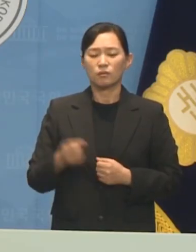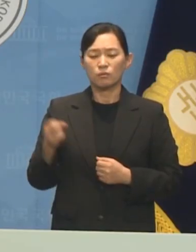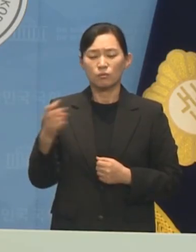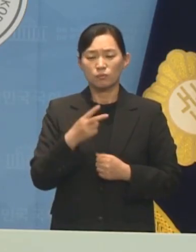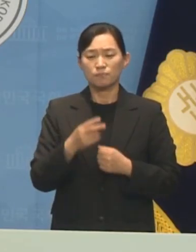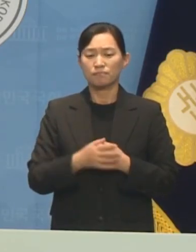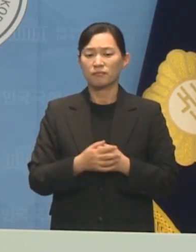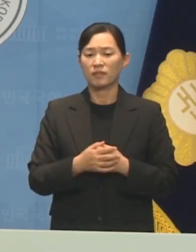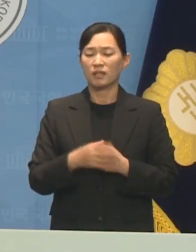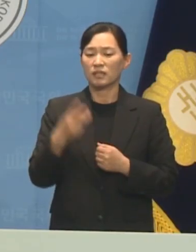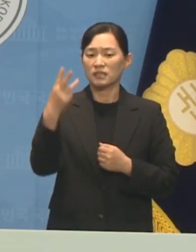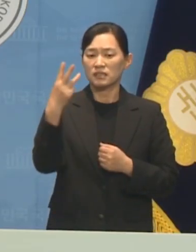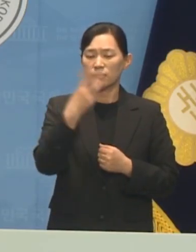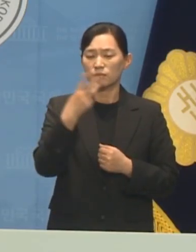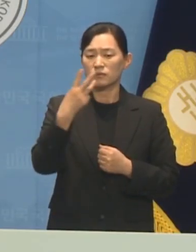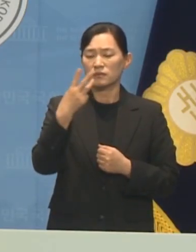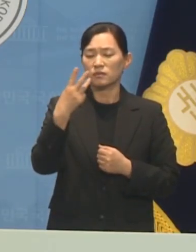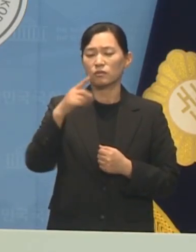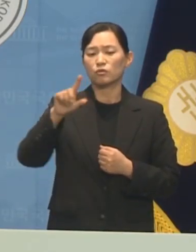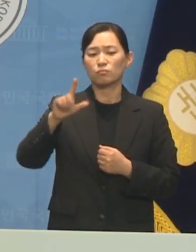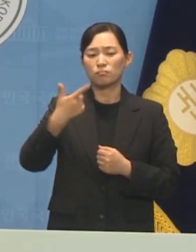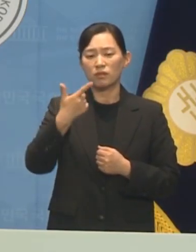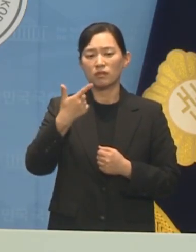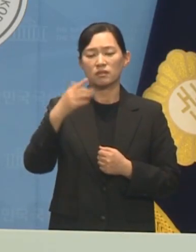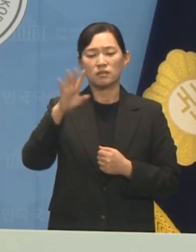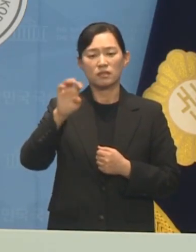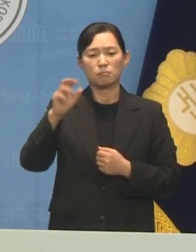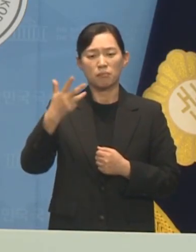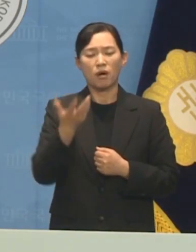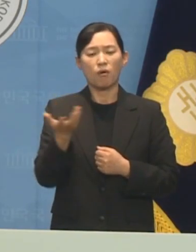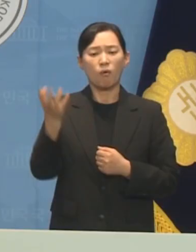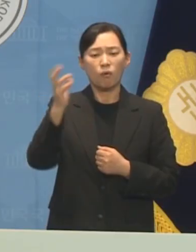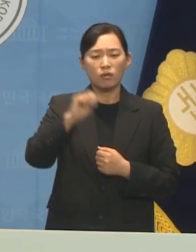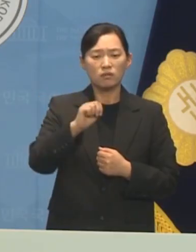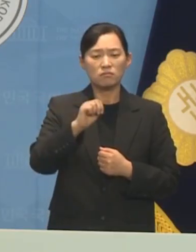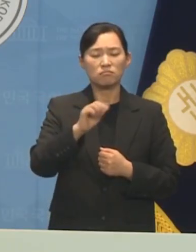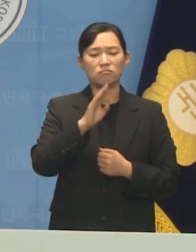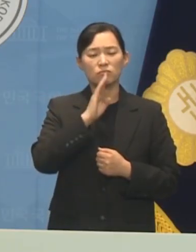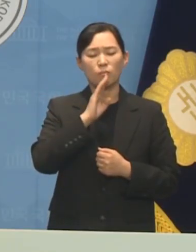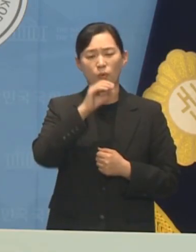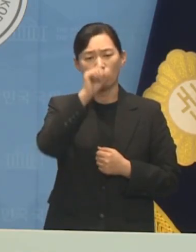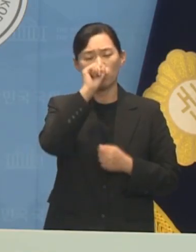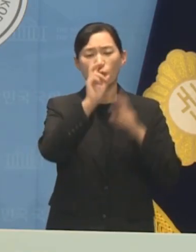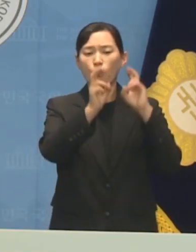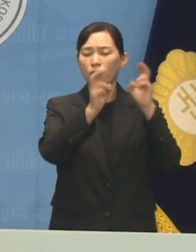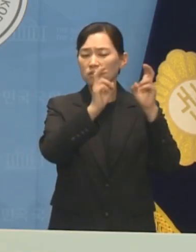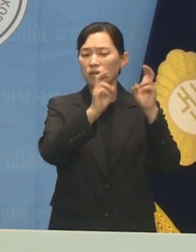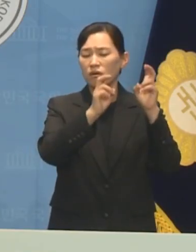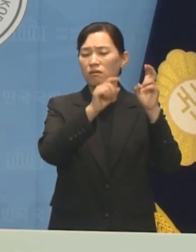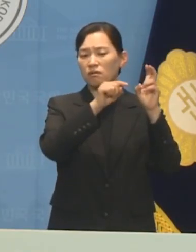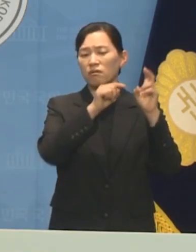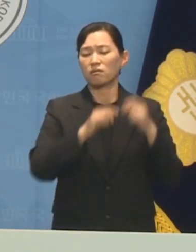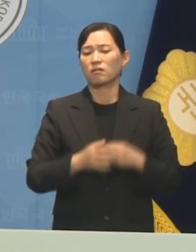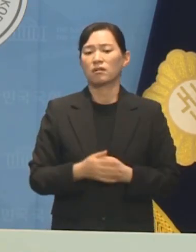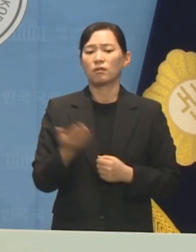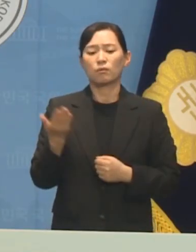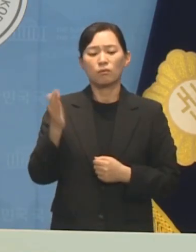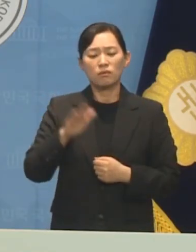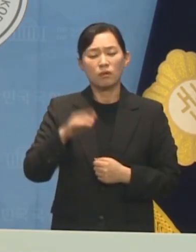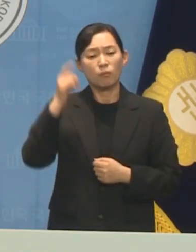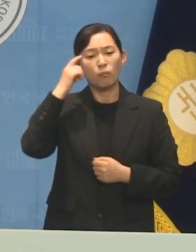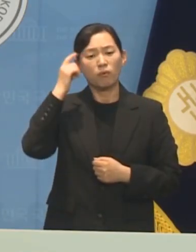보유금은 3,683억이나 되는 잘나가고 탄탄한 회사가 청혼아이스 주식회사입니다. 그런데